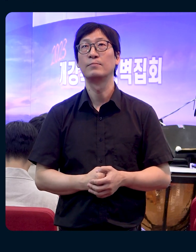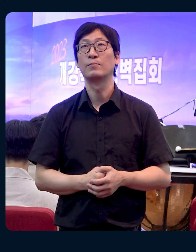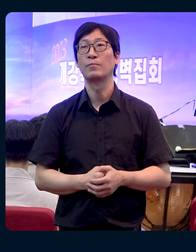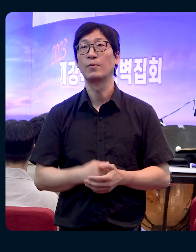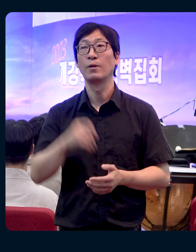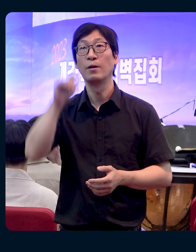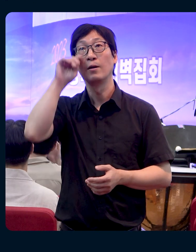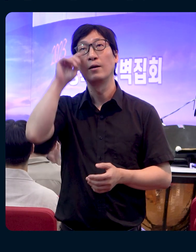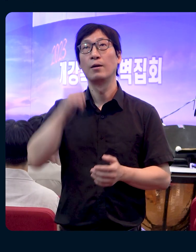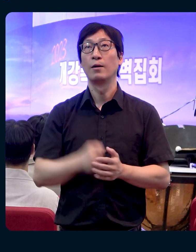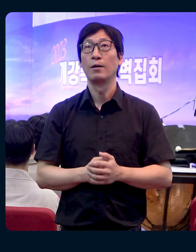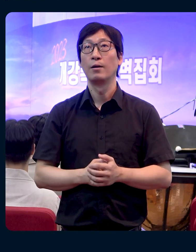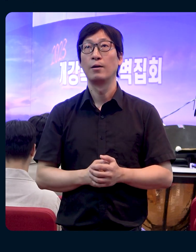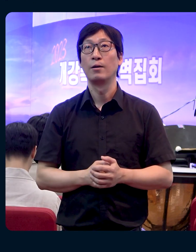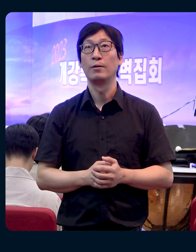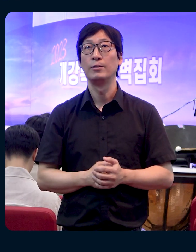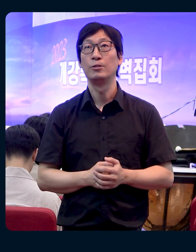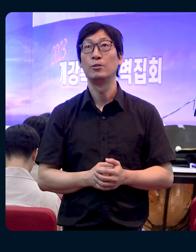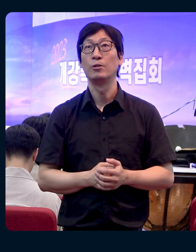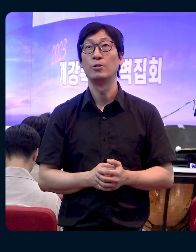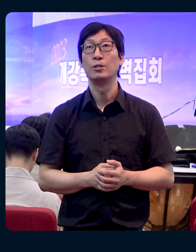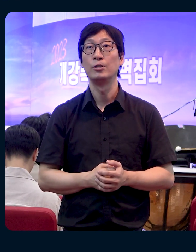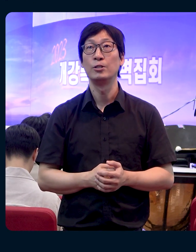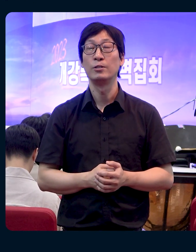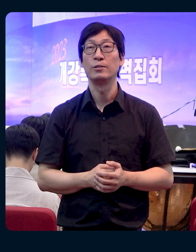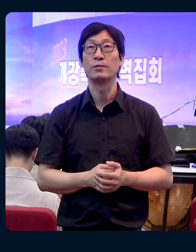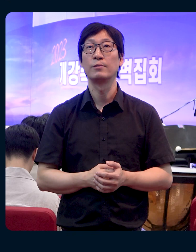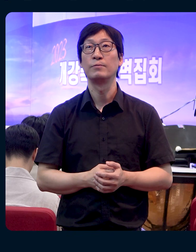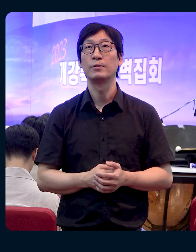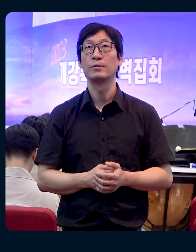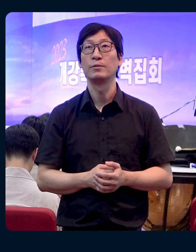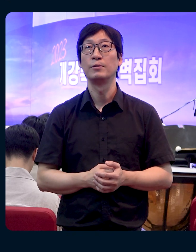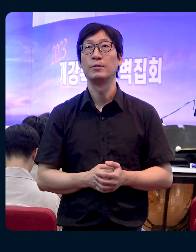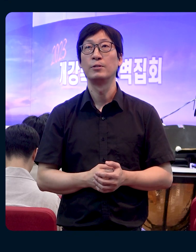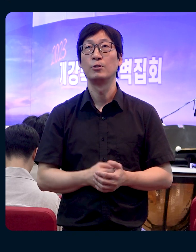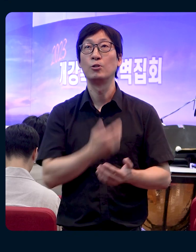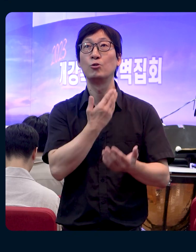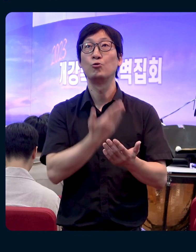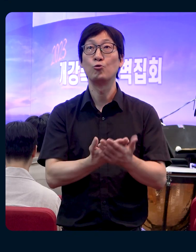너무 중요한데 정말 이 부분에 대해서